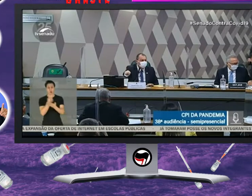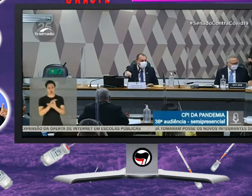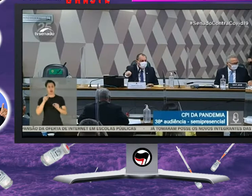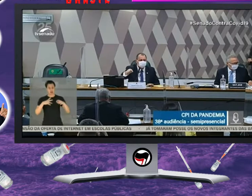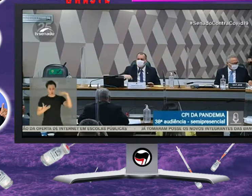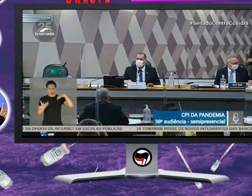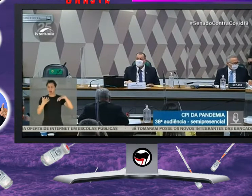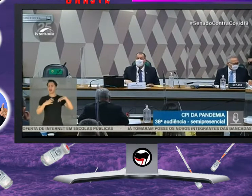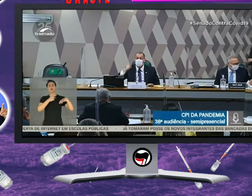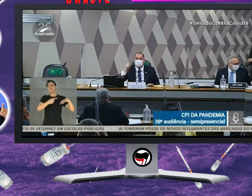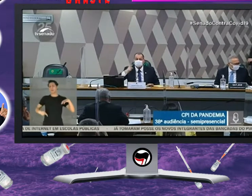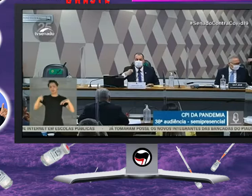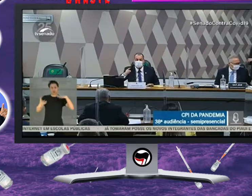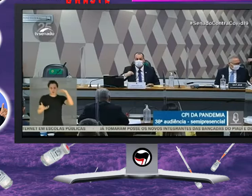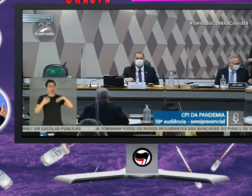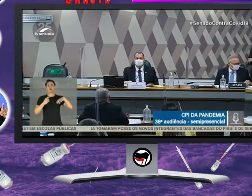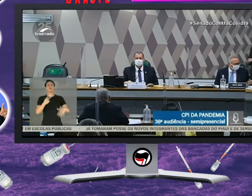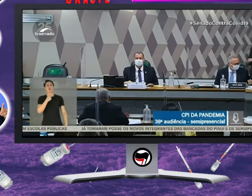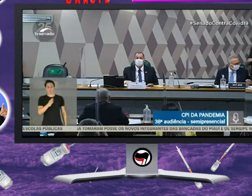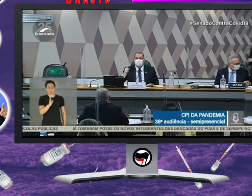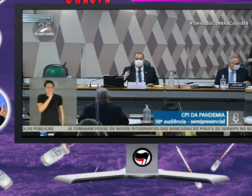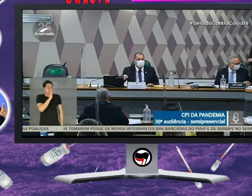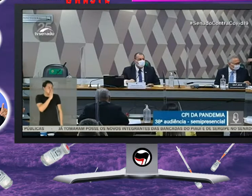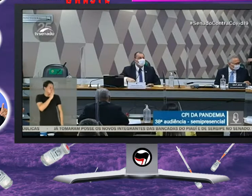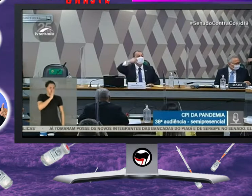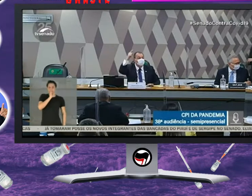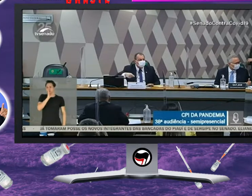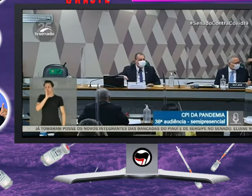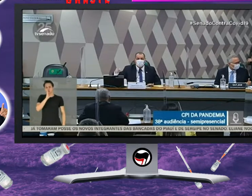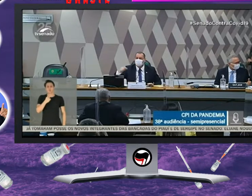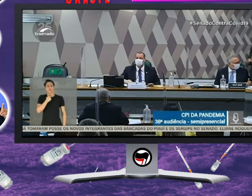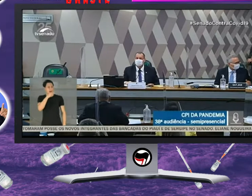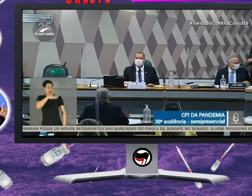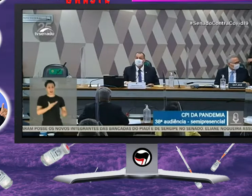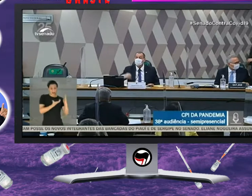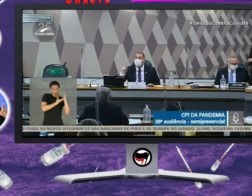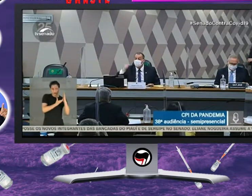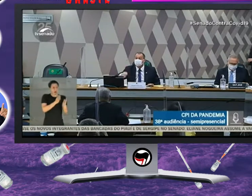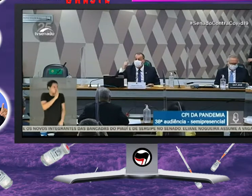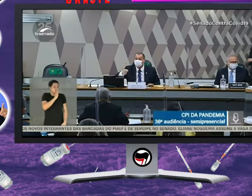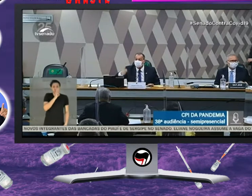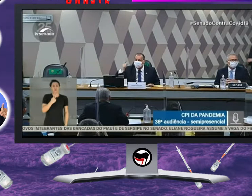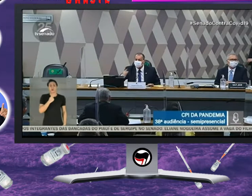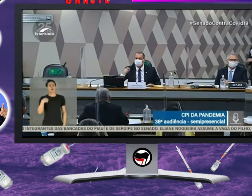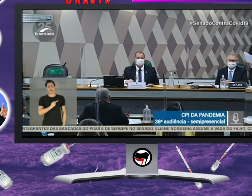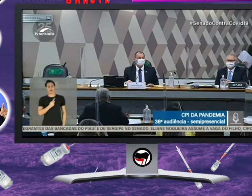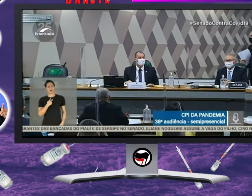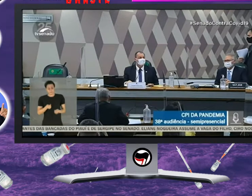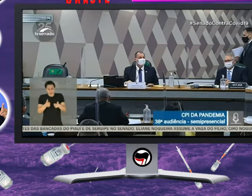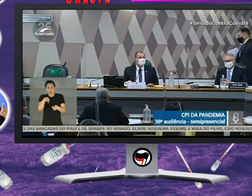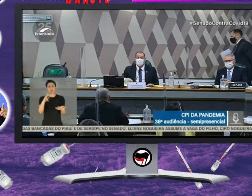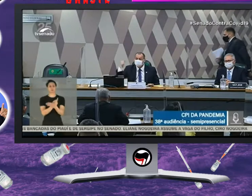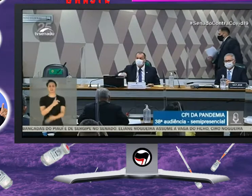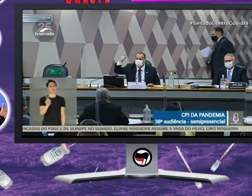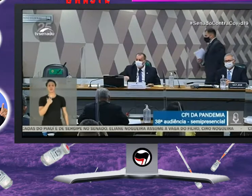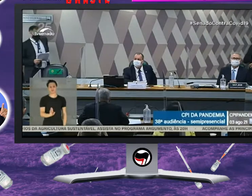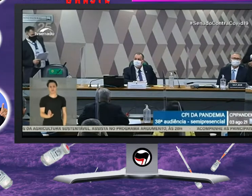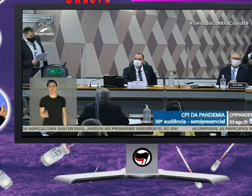Congresso Nacional, não pode se calar. O presidente da Câmara não pode se calar. Nós não podemos permitir isso. Nazismo não.